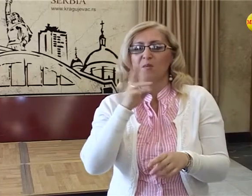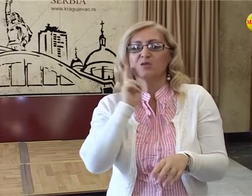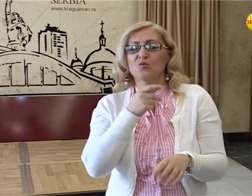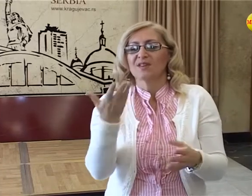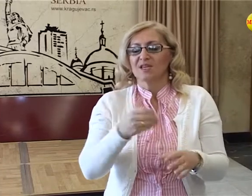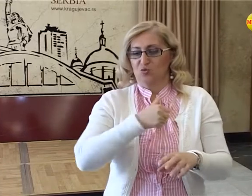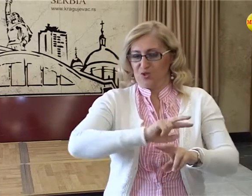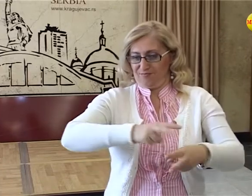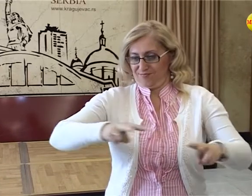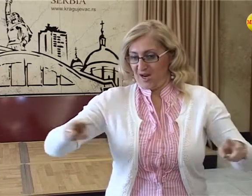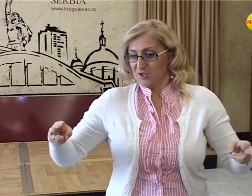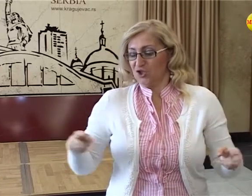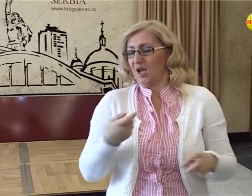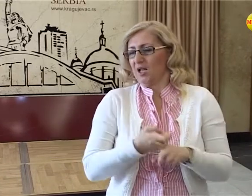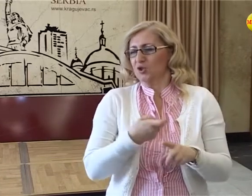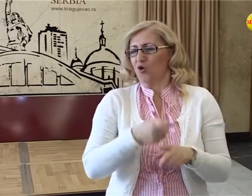ne sprovode.